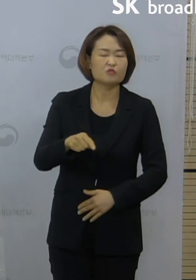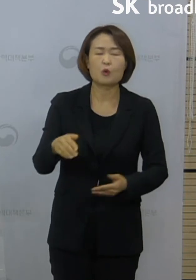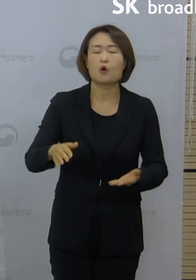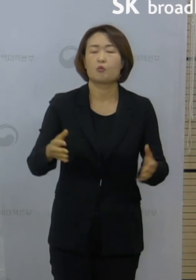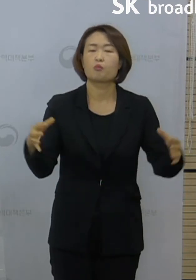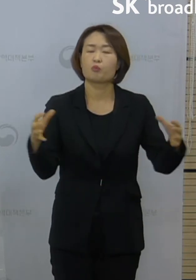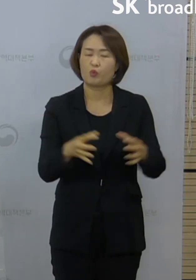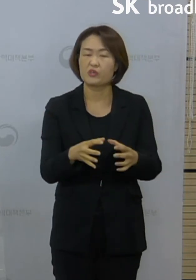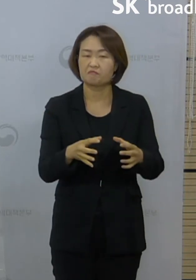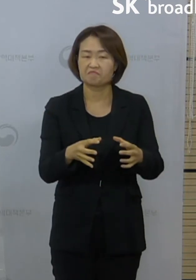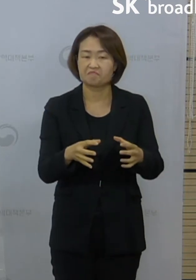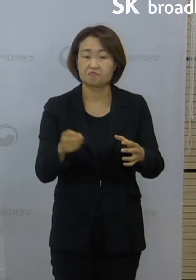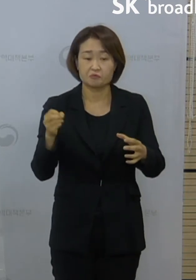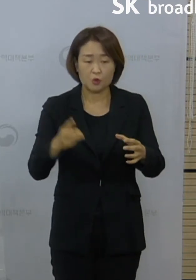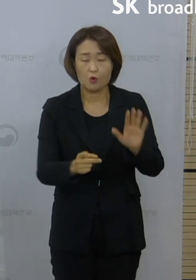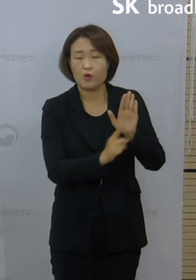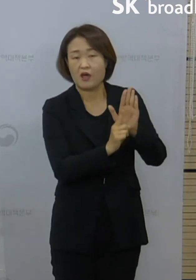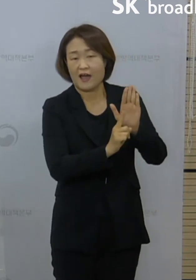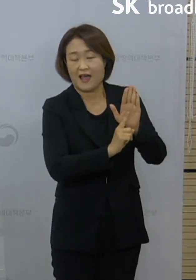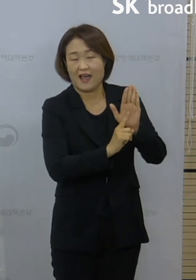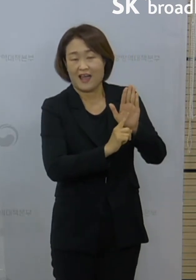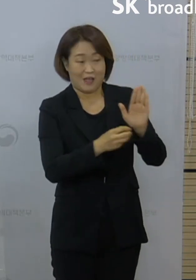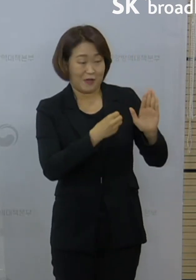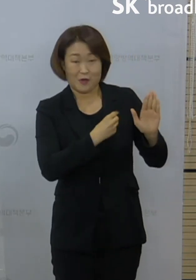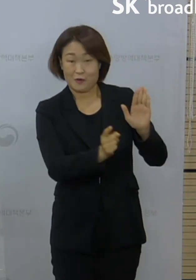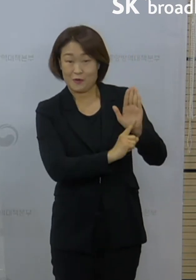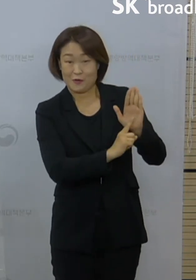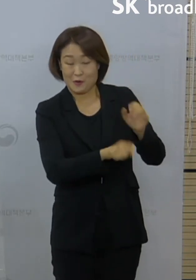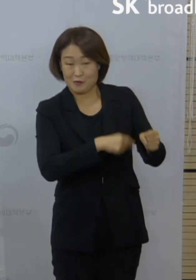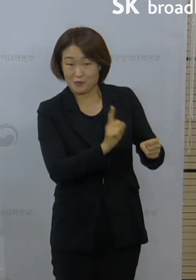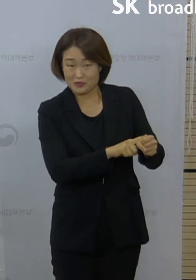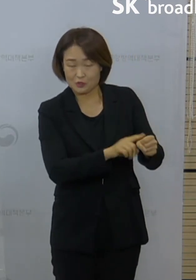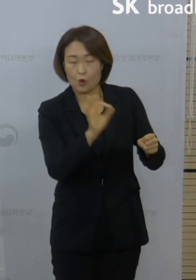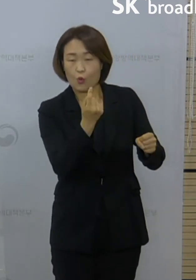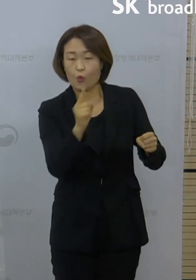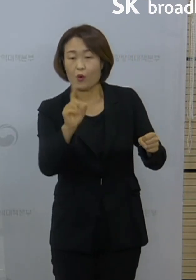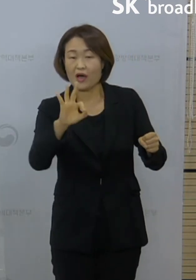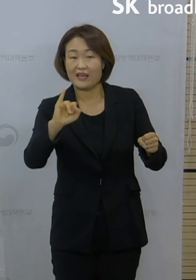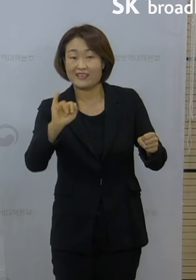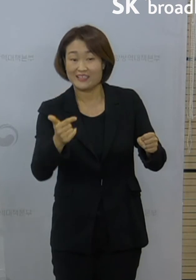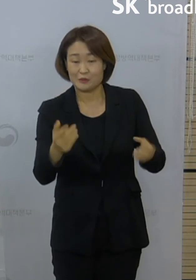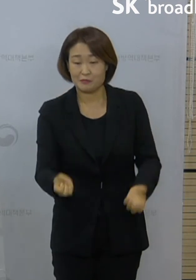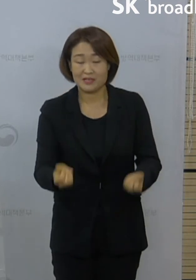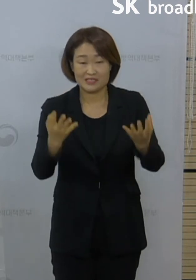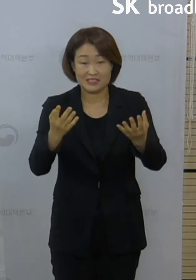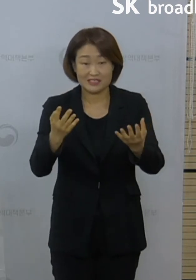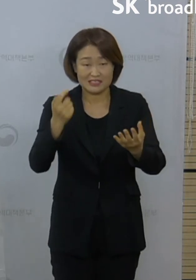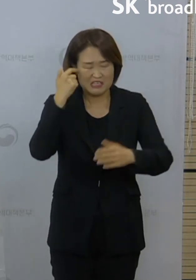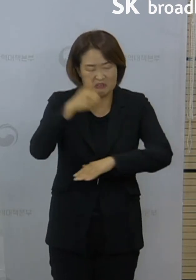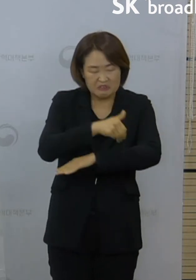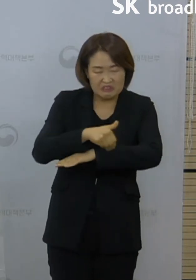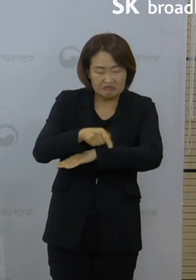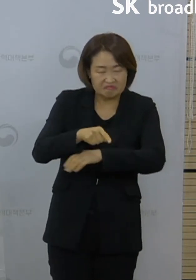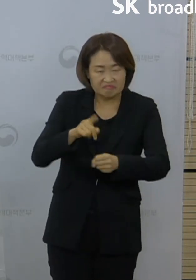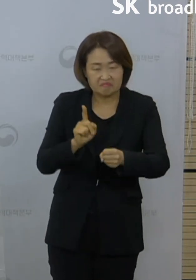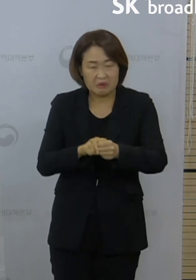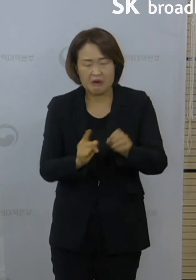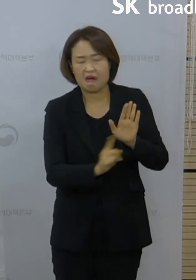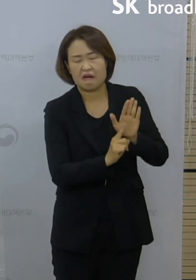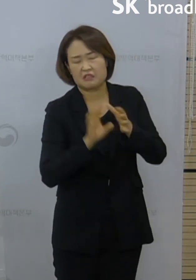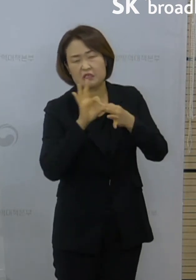또 회원을 계속 모집해서 매주 와인과 관련된 은 소모임을 진행한 사례도 신고 되었읍니다